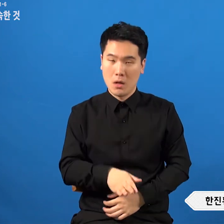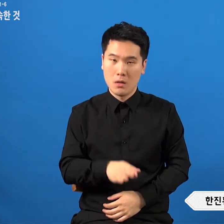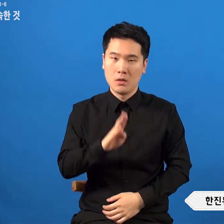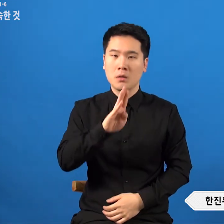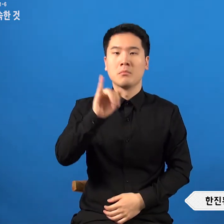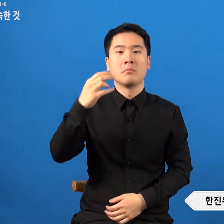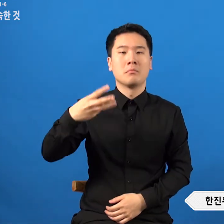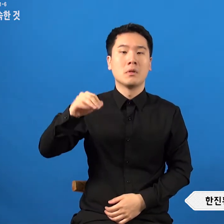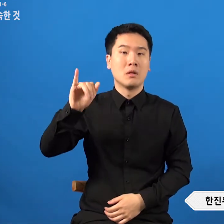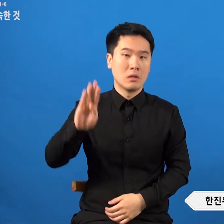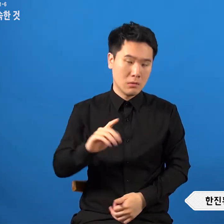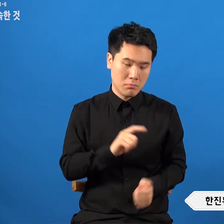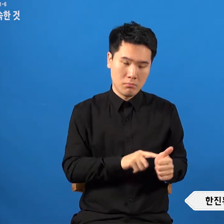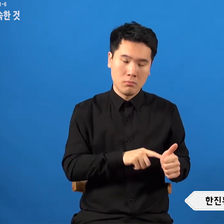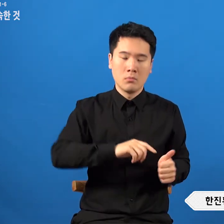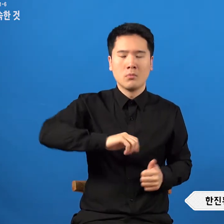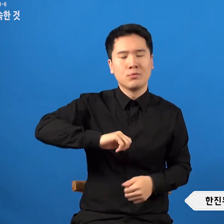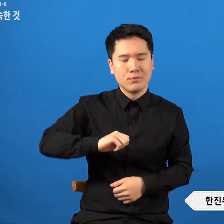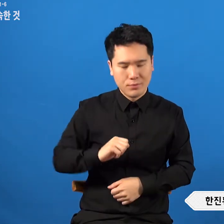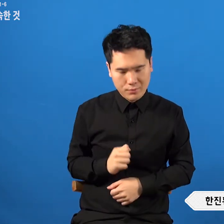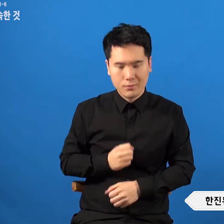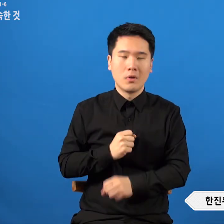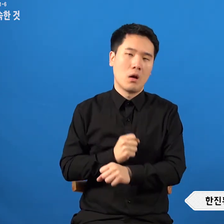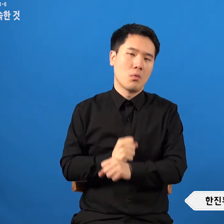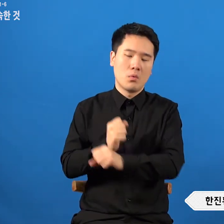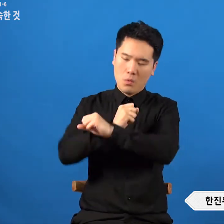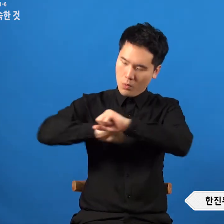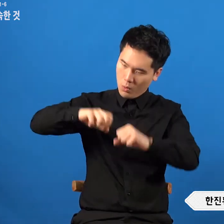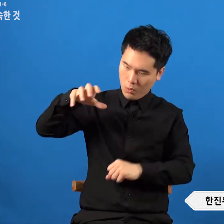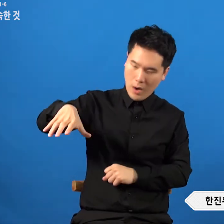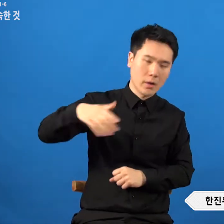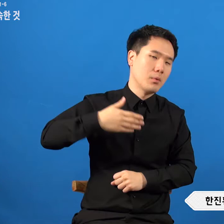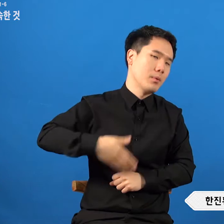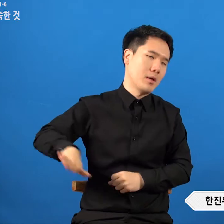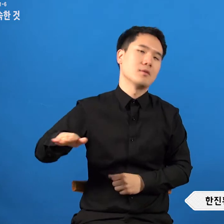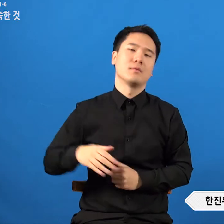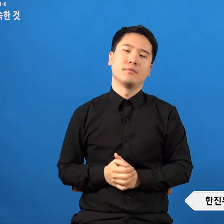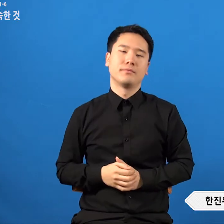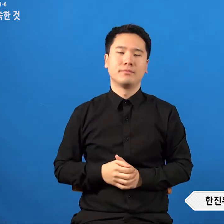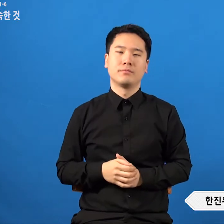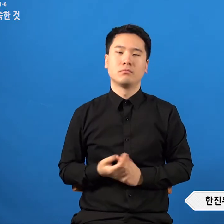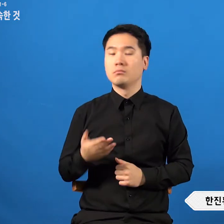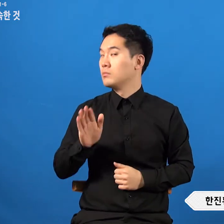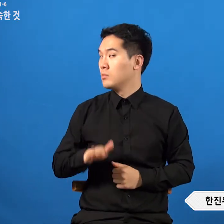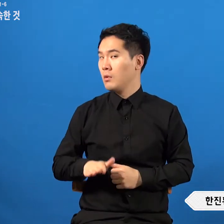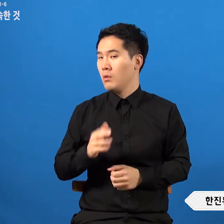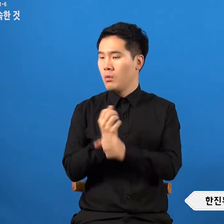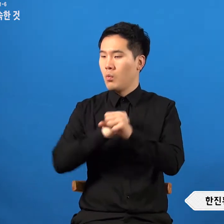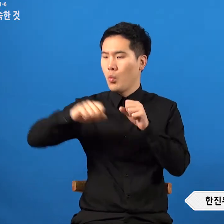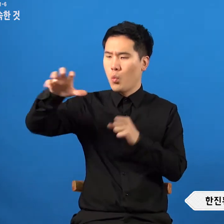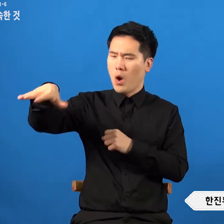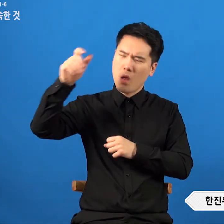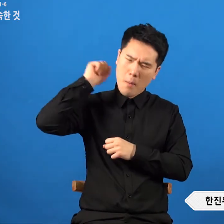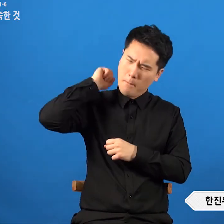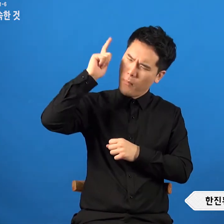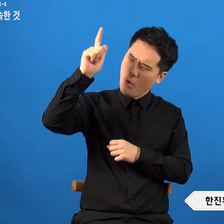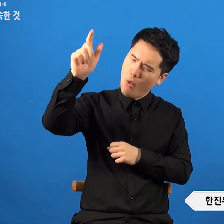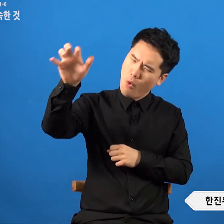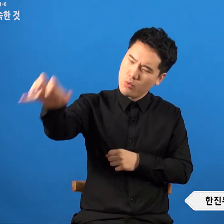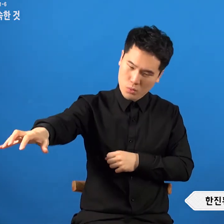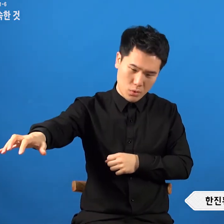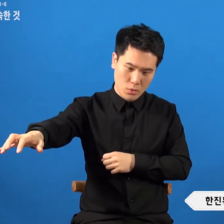이상하지만은 빌립은 순종했습니다. 순종해서 광야로 갔습니다. 그런데 광야